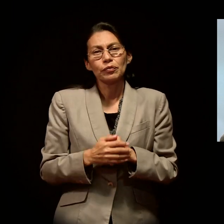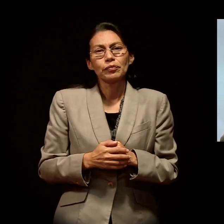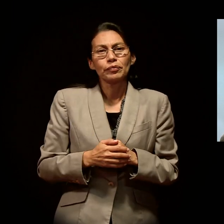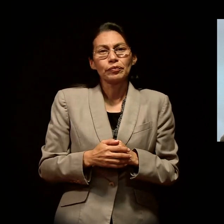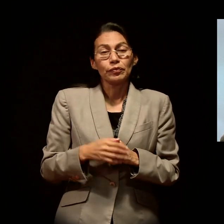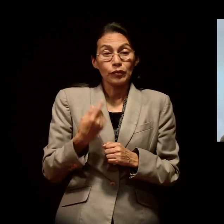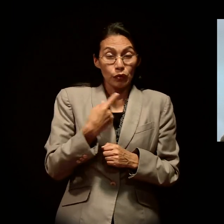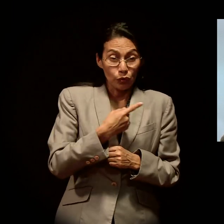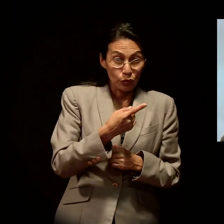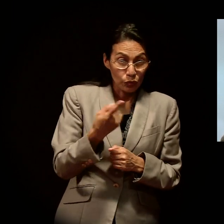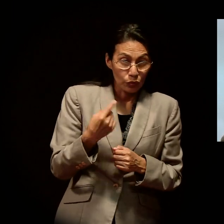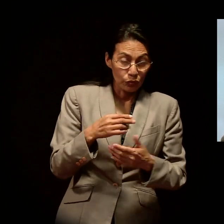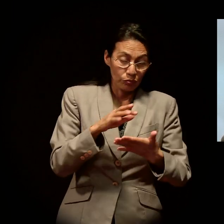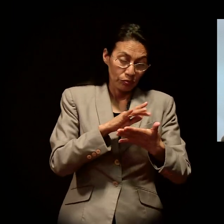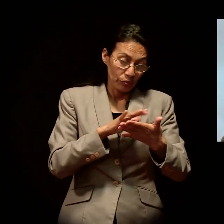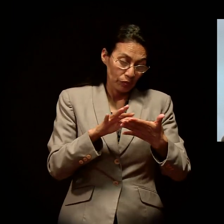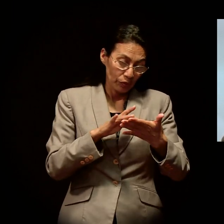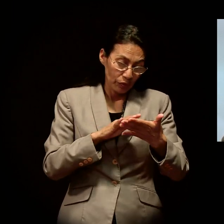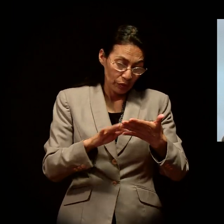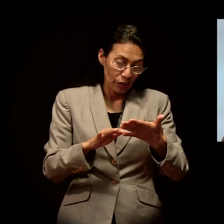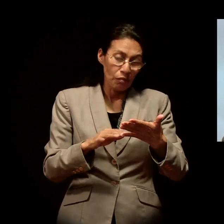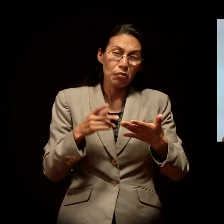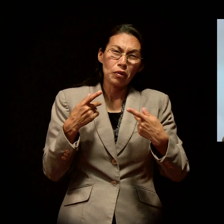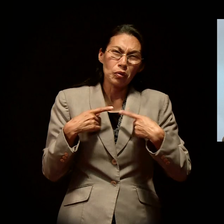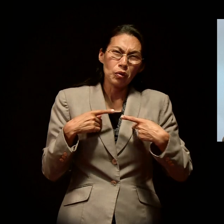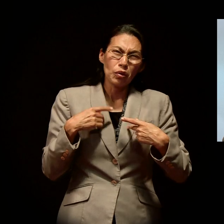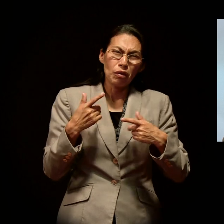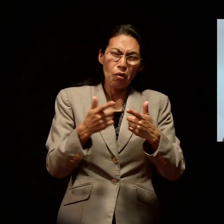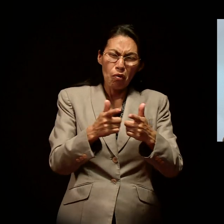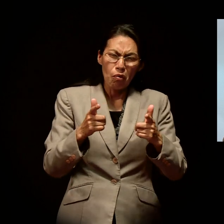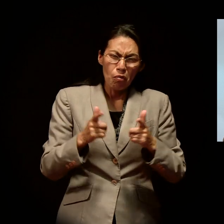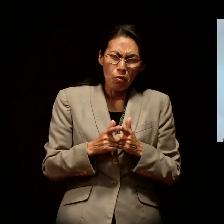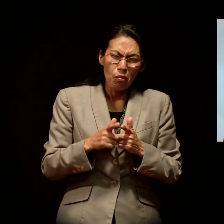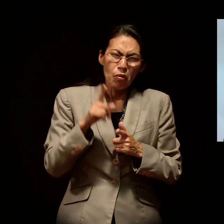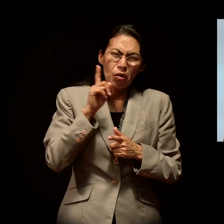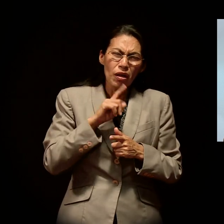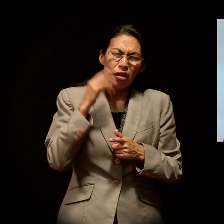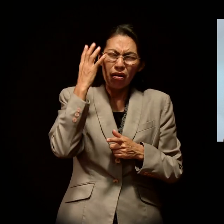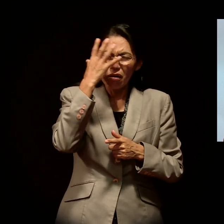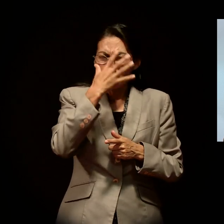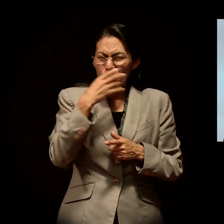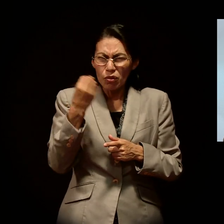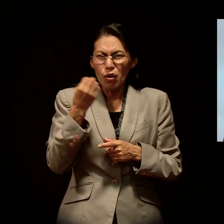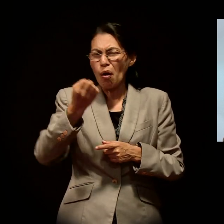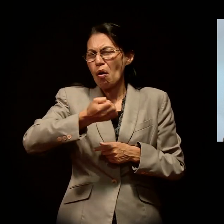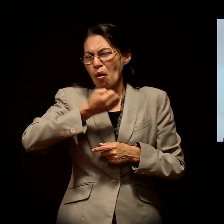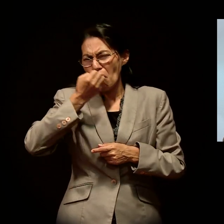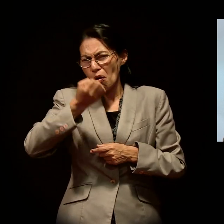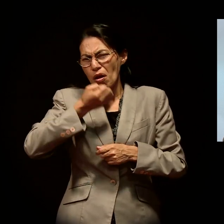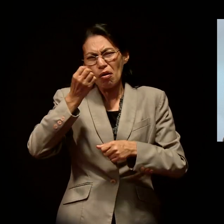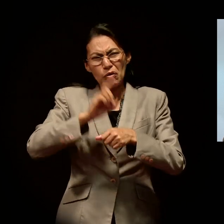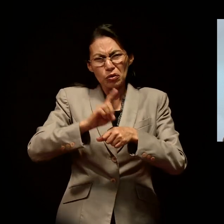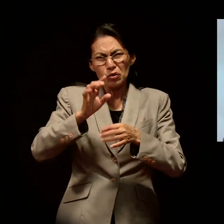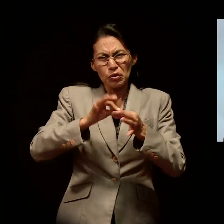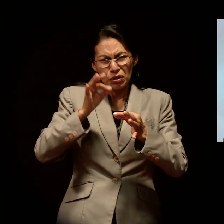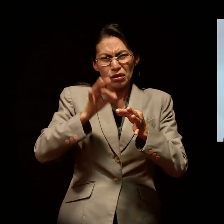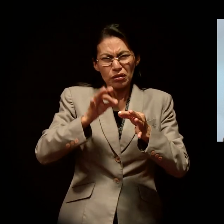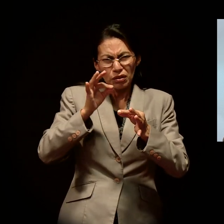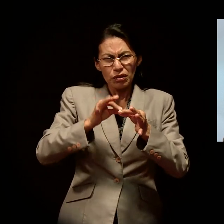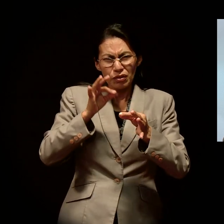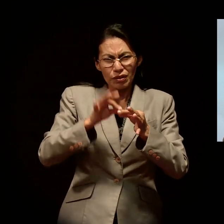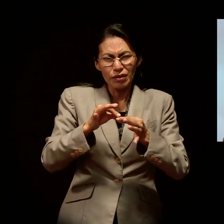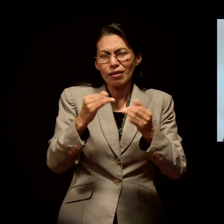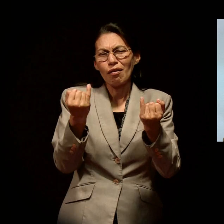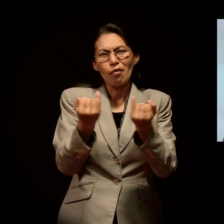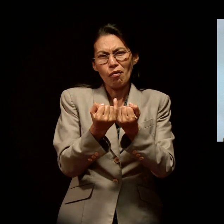un grupo de hermosas damas que oran Día tras día por estas peticiones puedan interceder